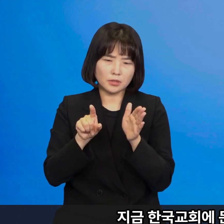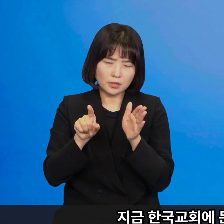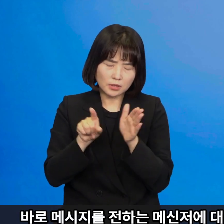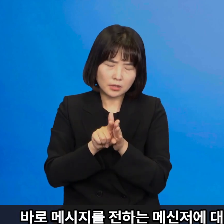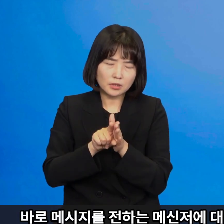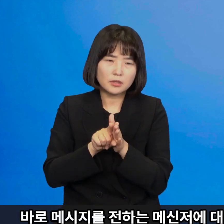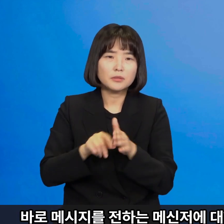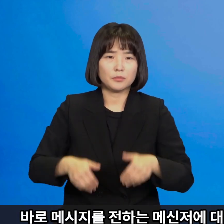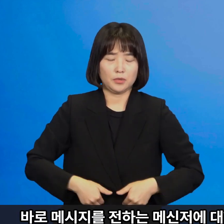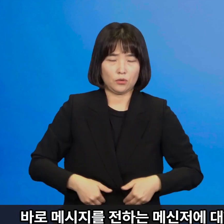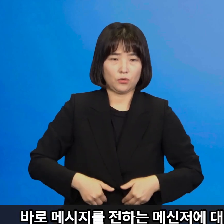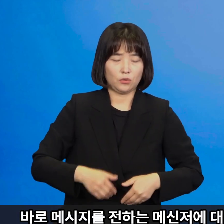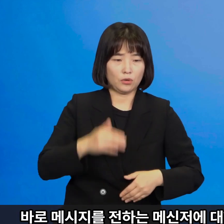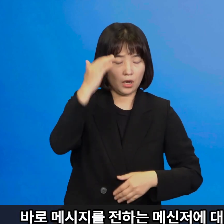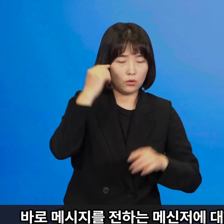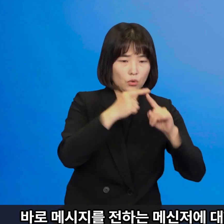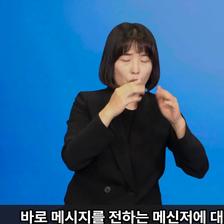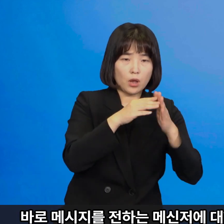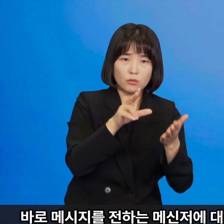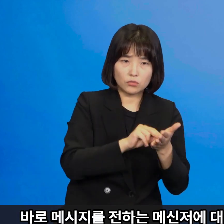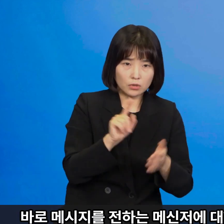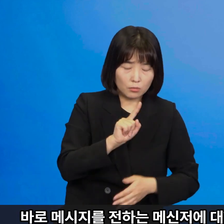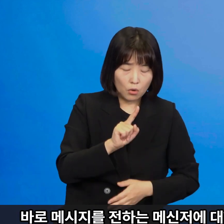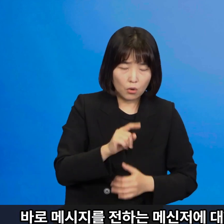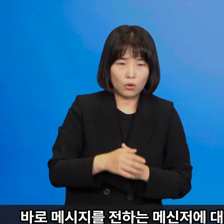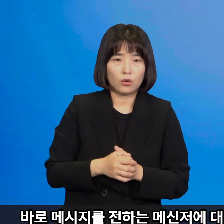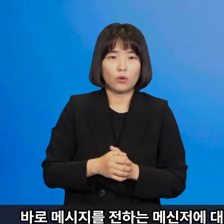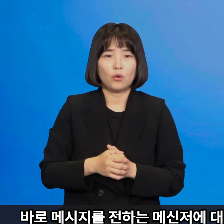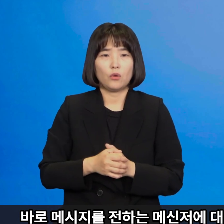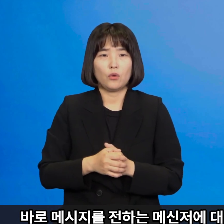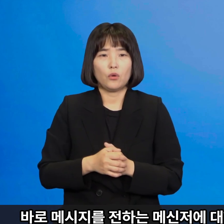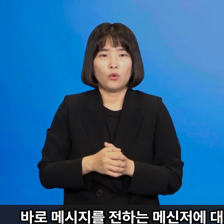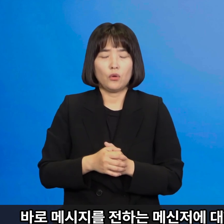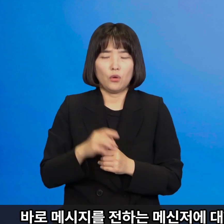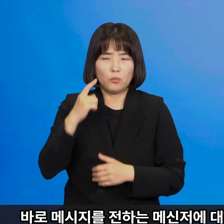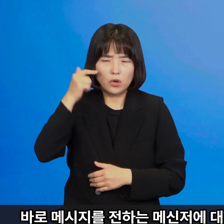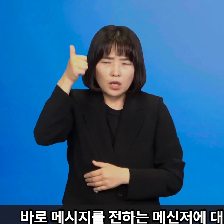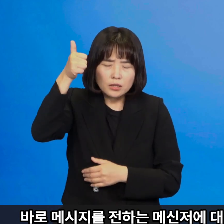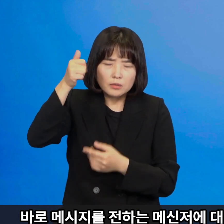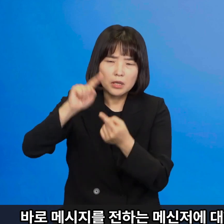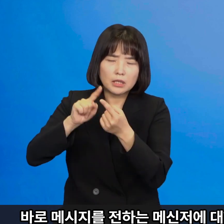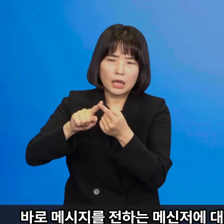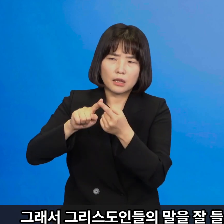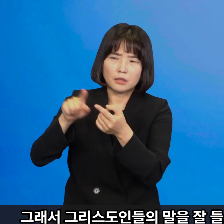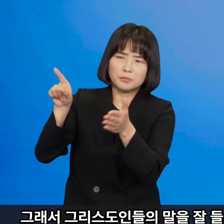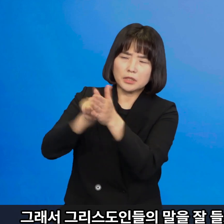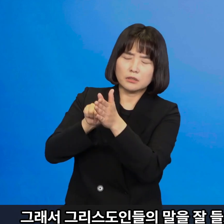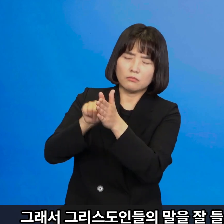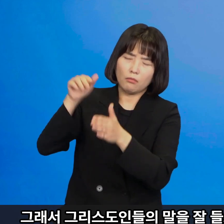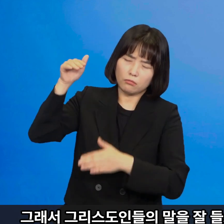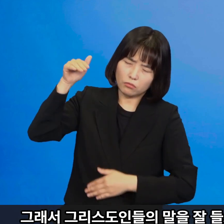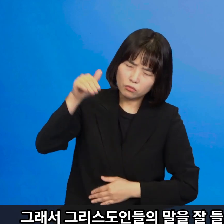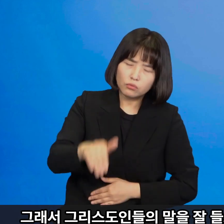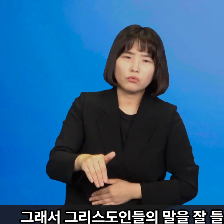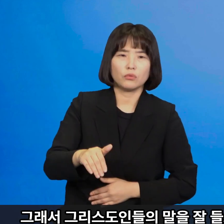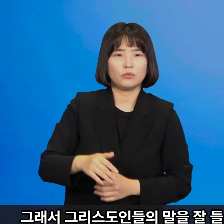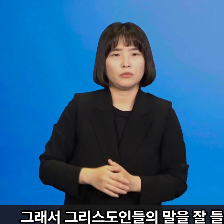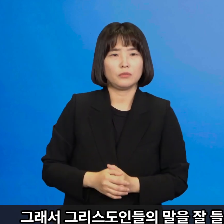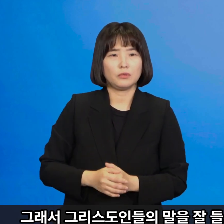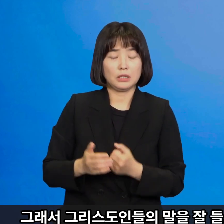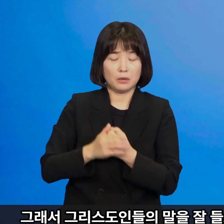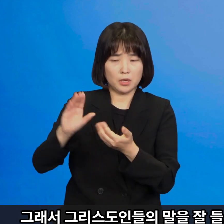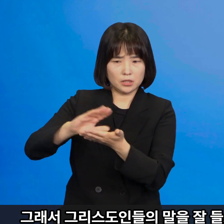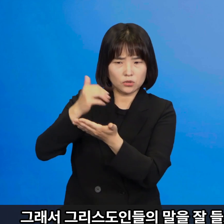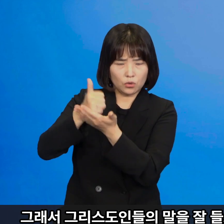한다면 바로 메시지를 전하는 메신저에 대한 신뢰가 많이 무너져 있다는 겁니다. 그래서 그리스도인들의 말을 잘